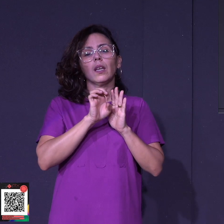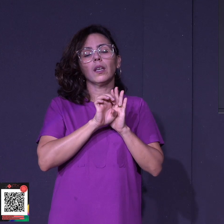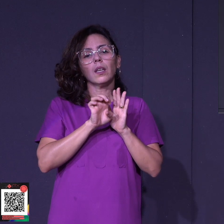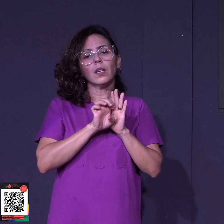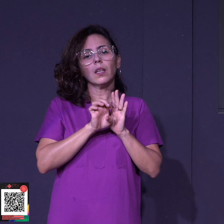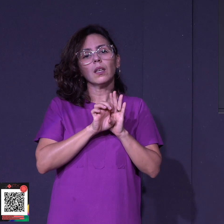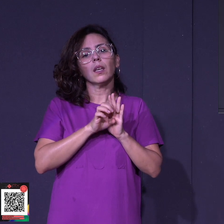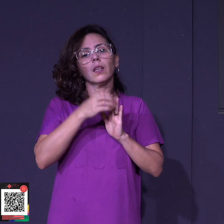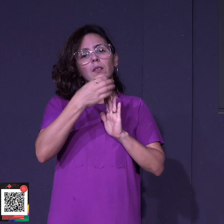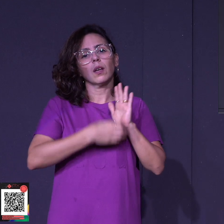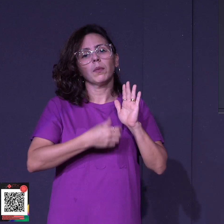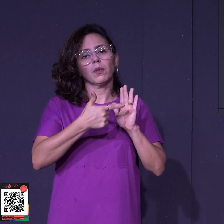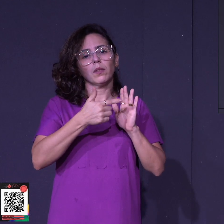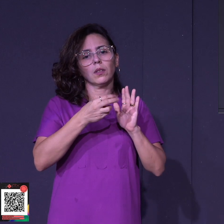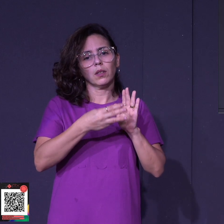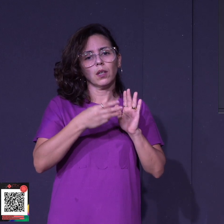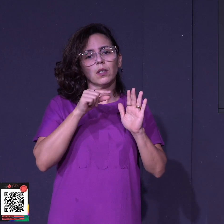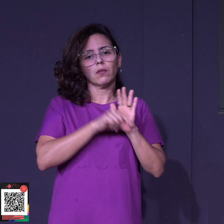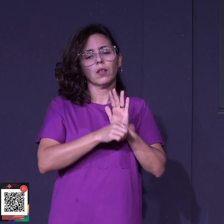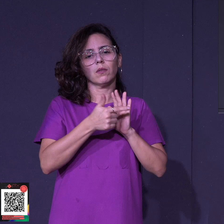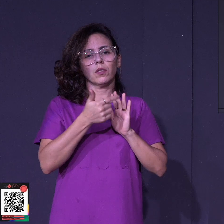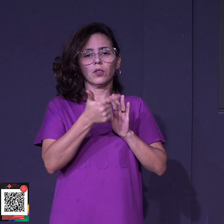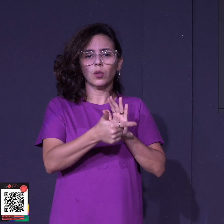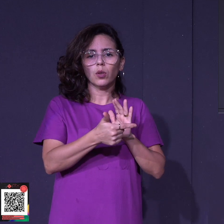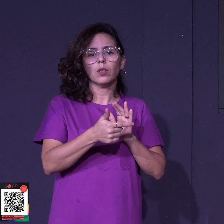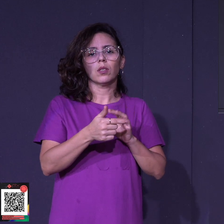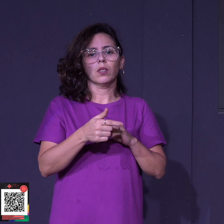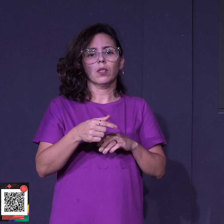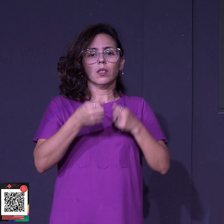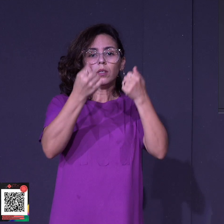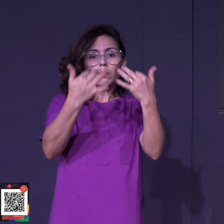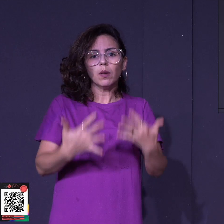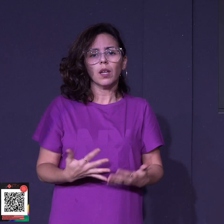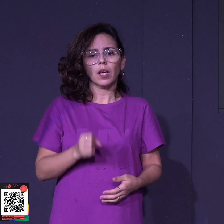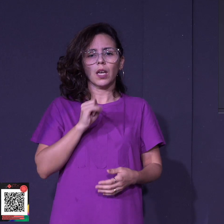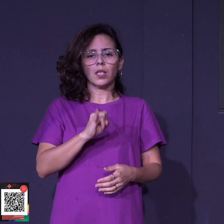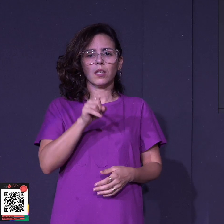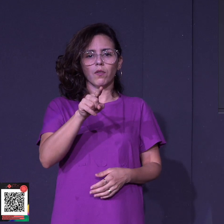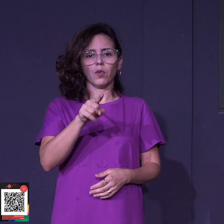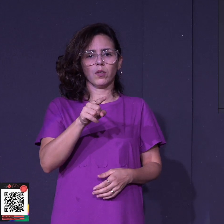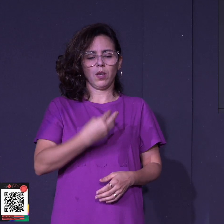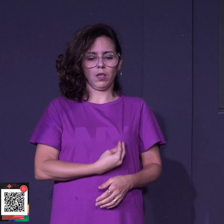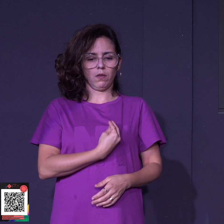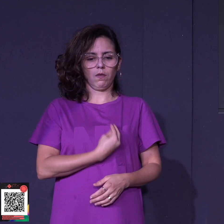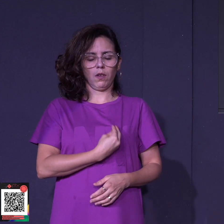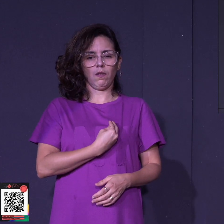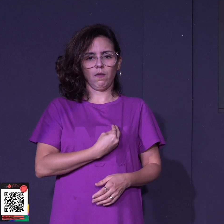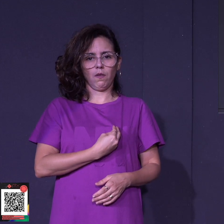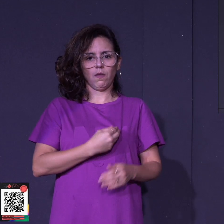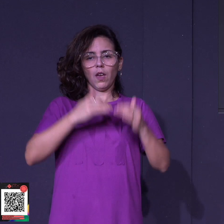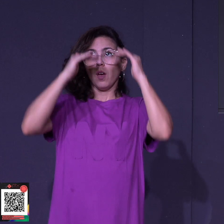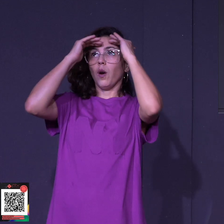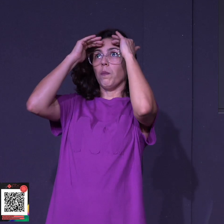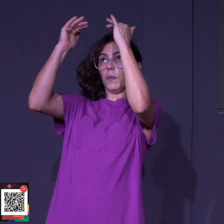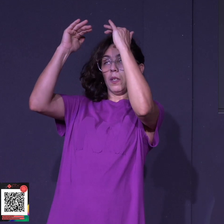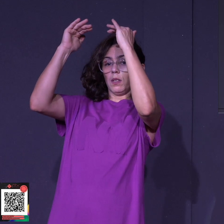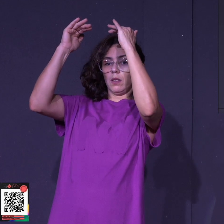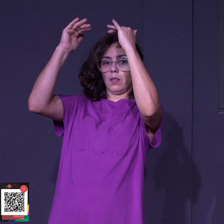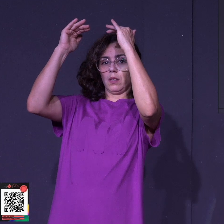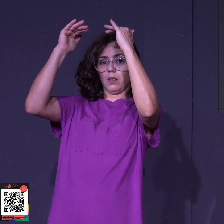ensinou a Moisés: se vocês viverem em obediência, eu serei inimigo dos seus inimigos e adversário dos seus